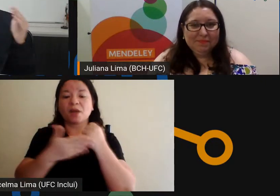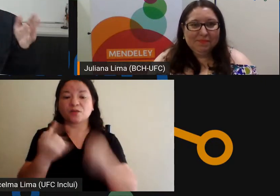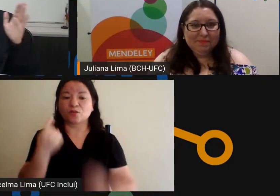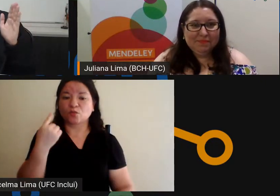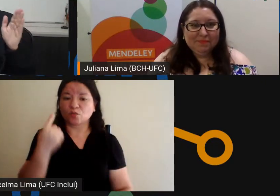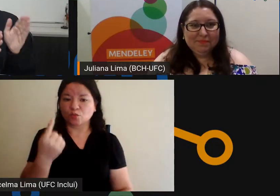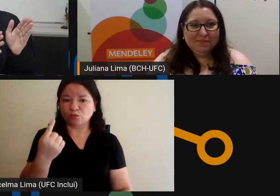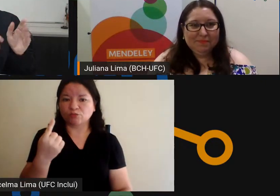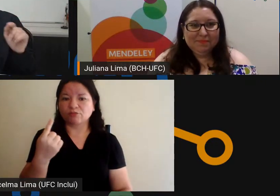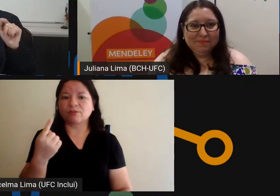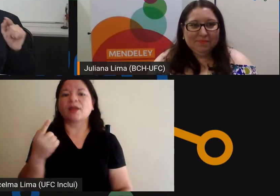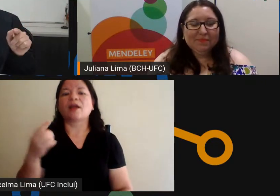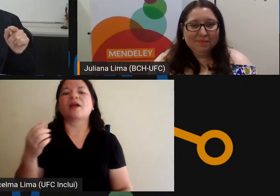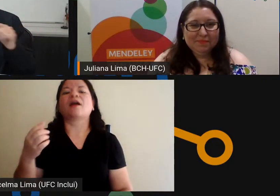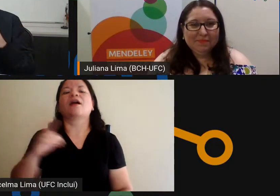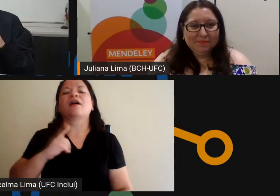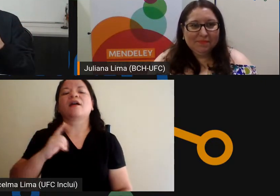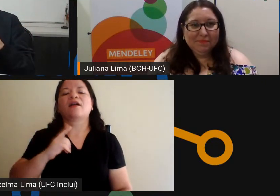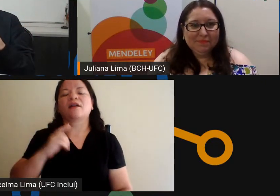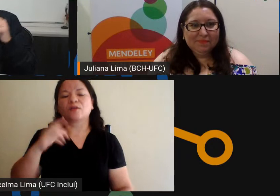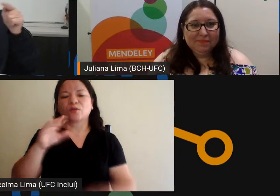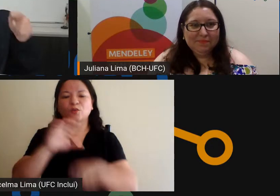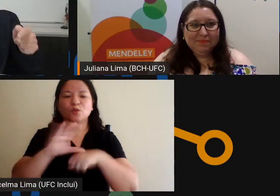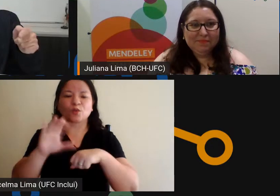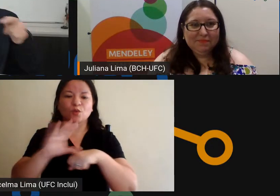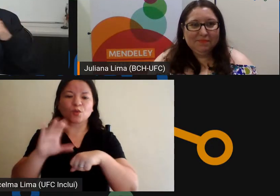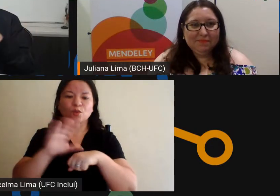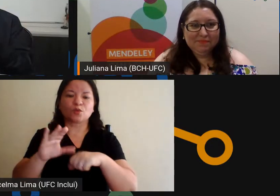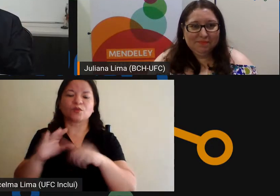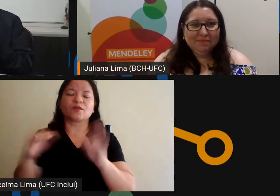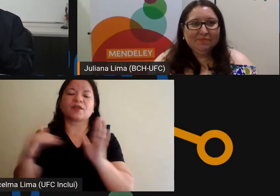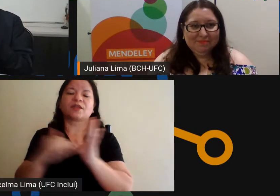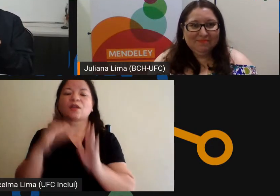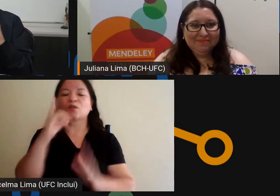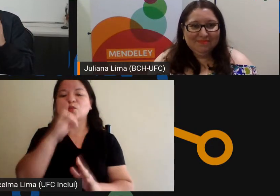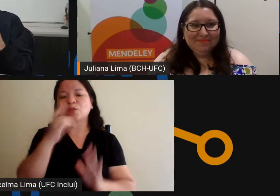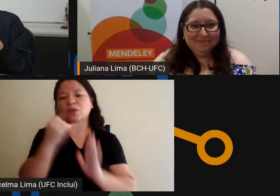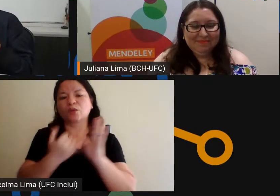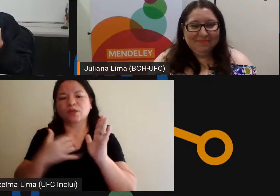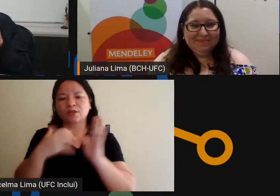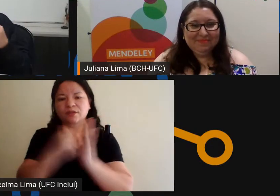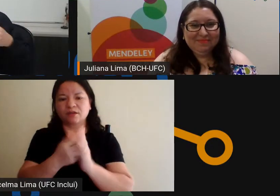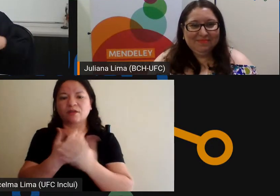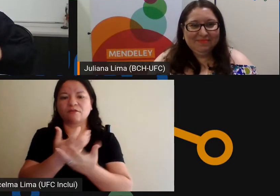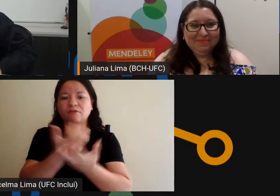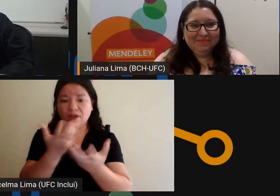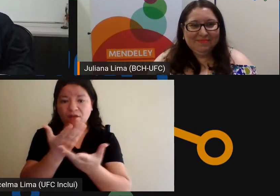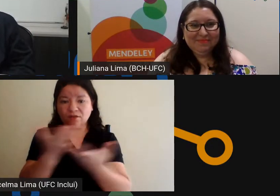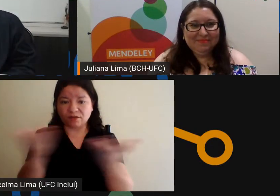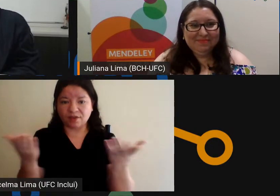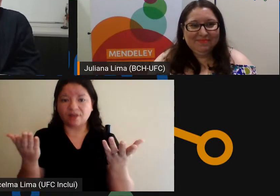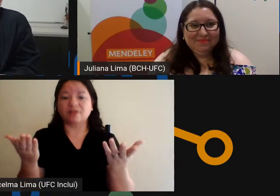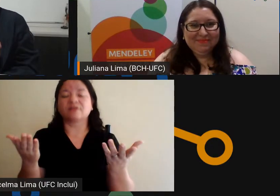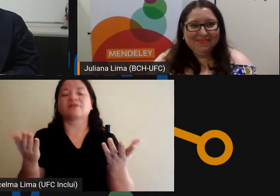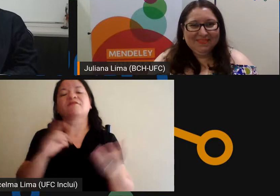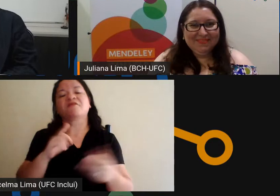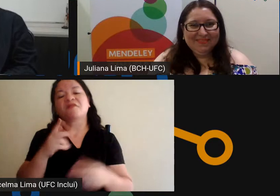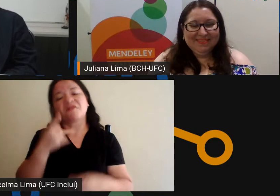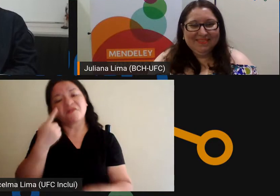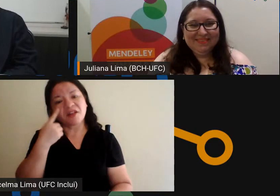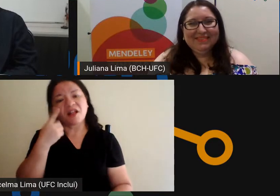terceira edição desse mesmo curso, e a inscrição vai até domingo agora. Quem quiser, vai pular a sonda, ver se